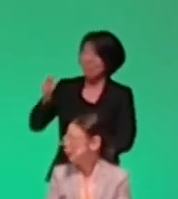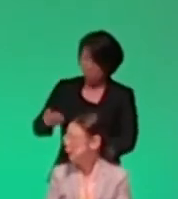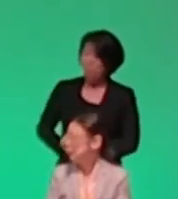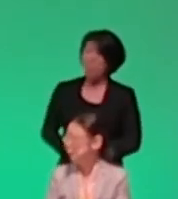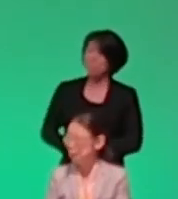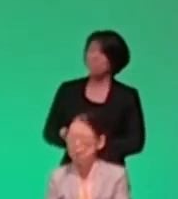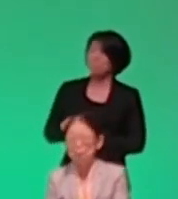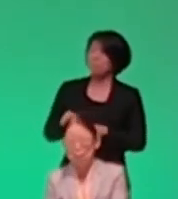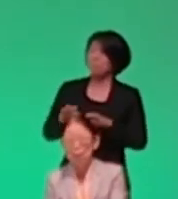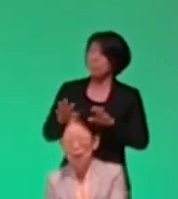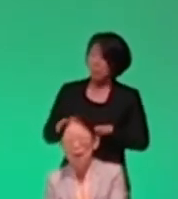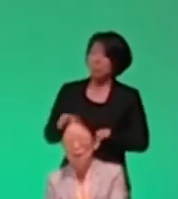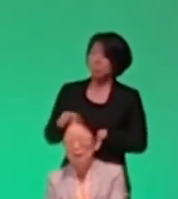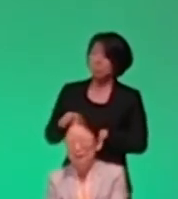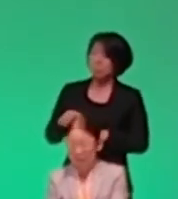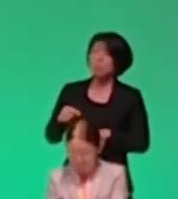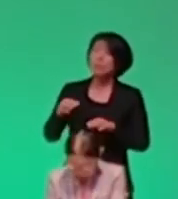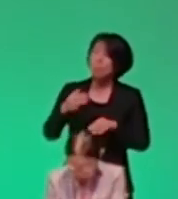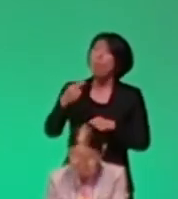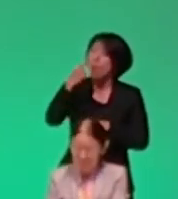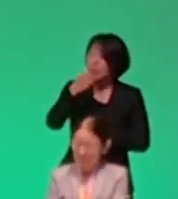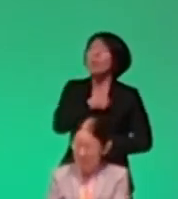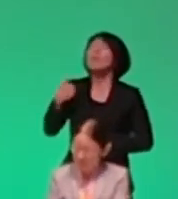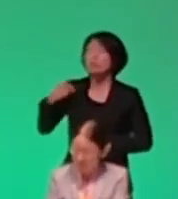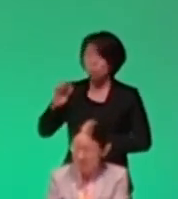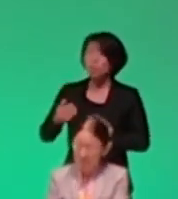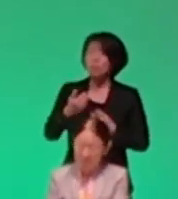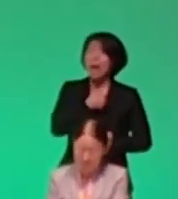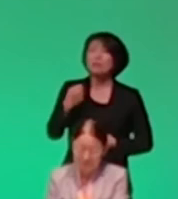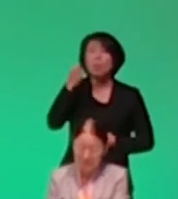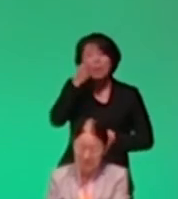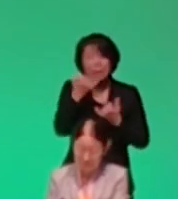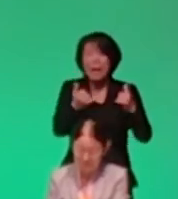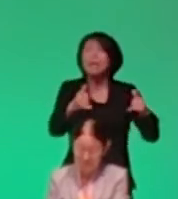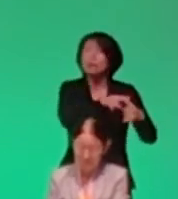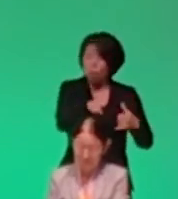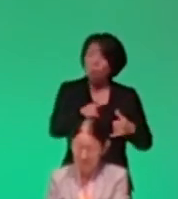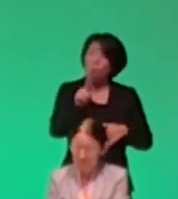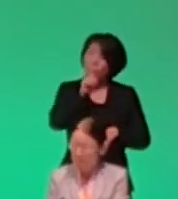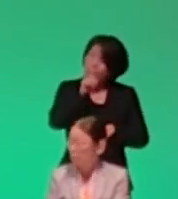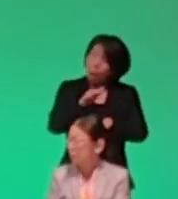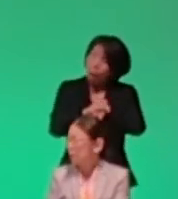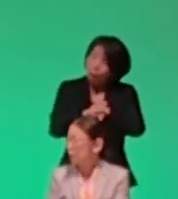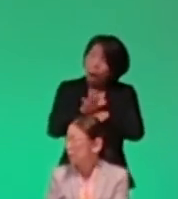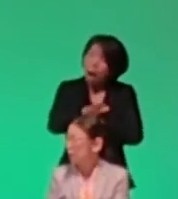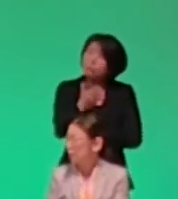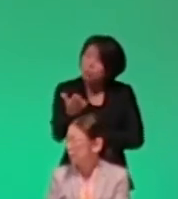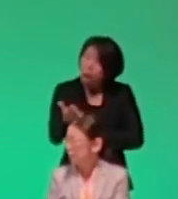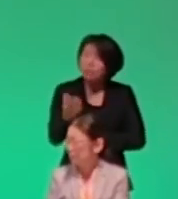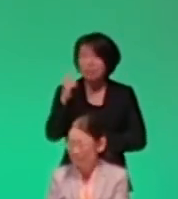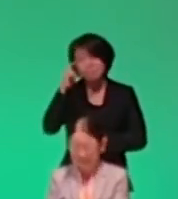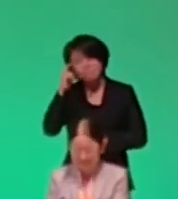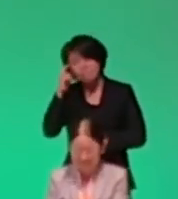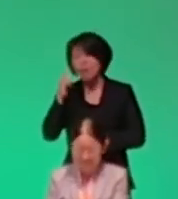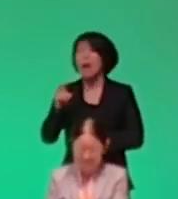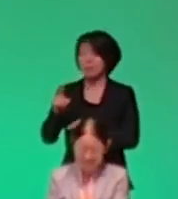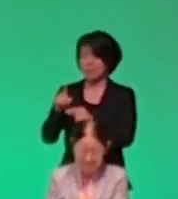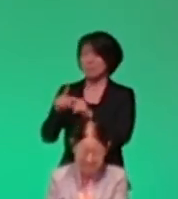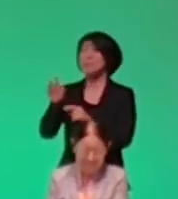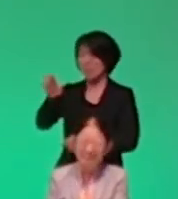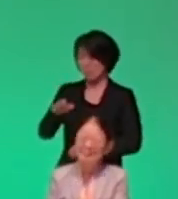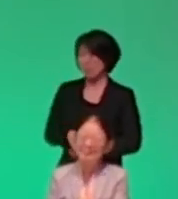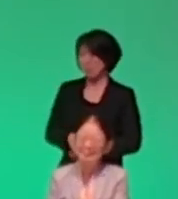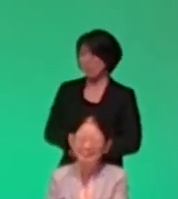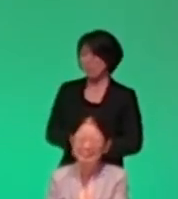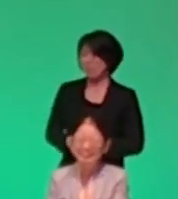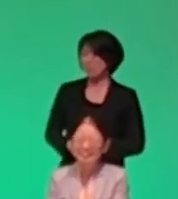私は今大丈夫だから、大丈夫じゃない人たちのために私は何ができないかなっていうことを今この連休中虎視眈々といろいろとこう画策をし